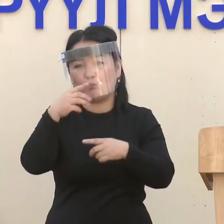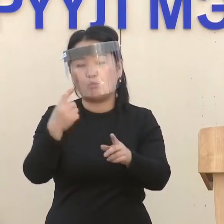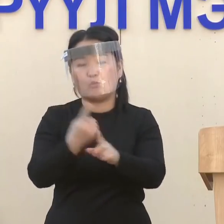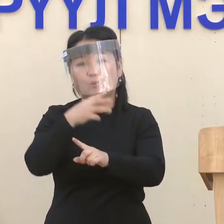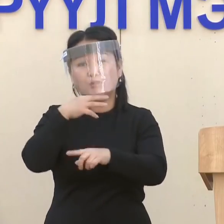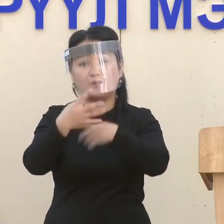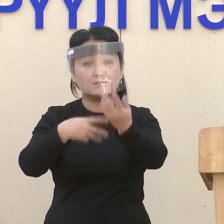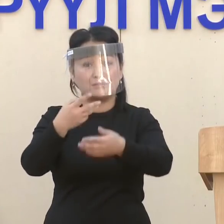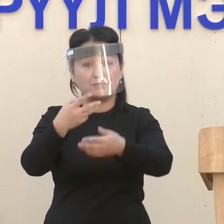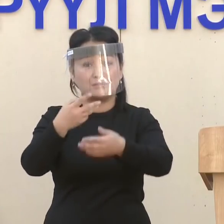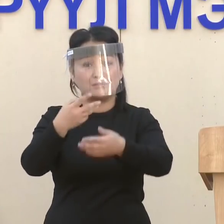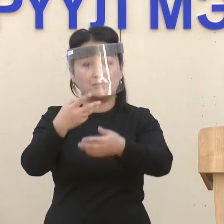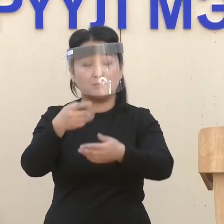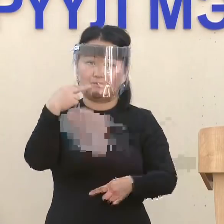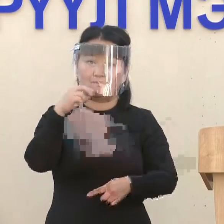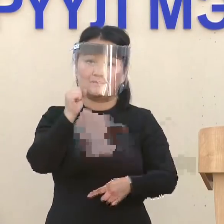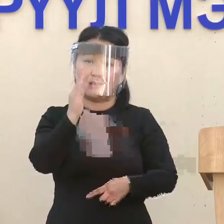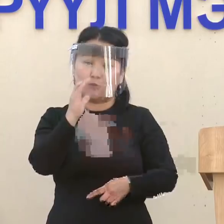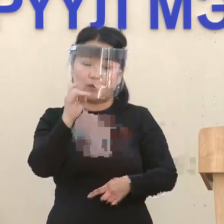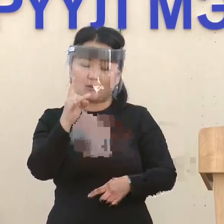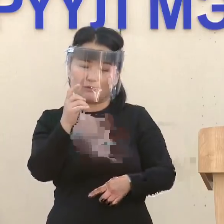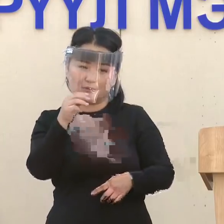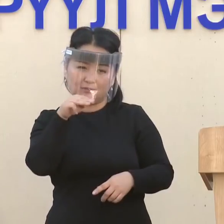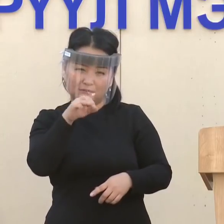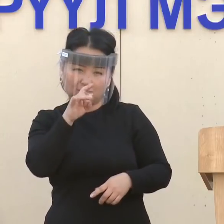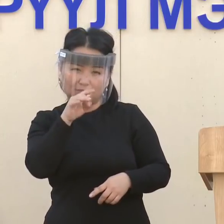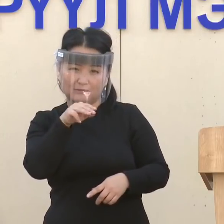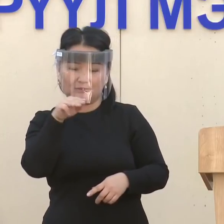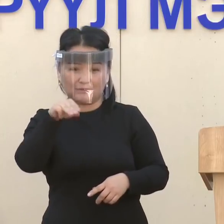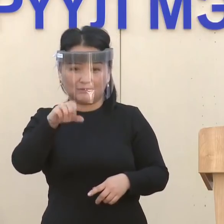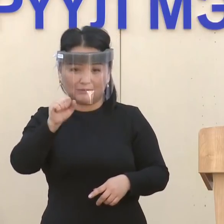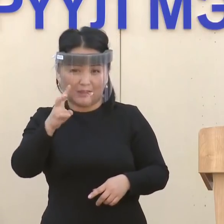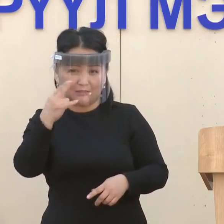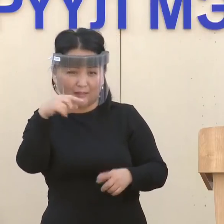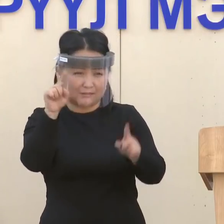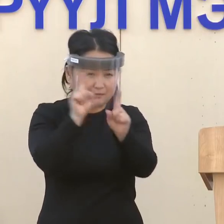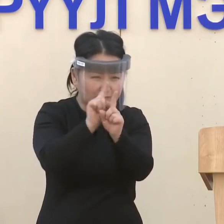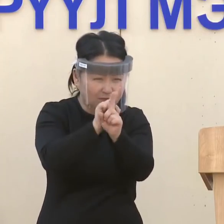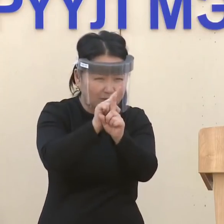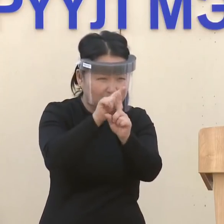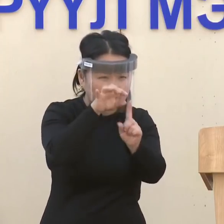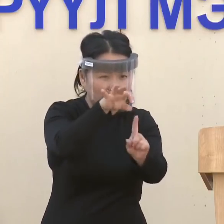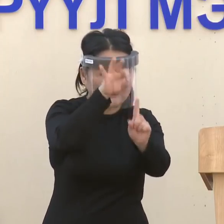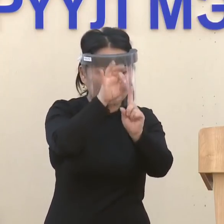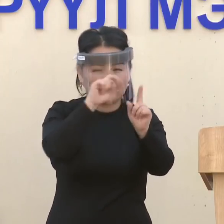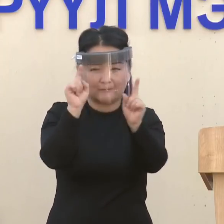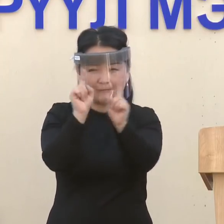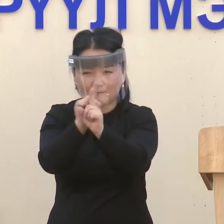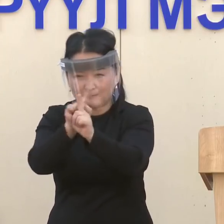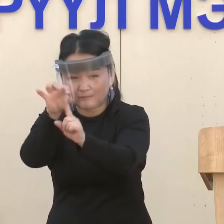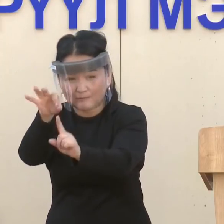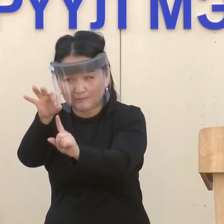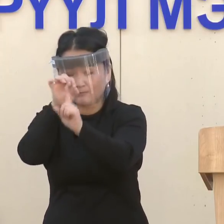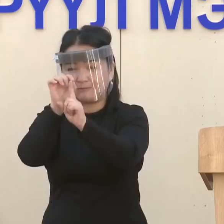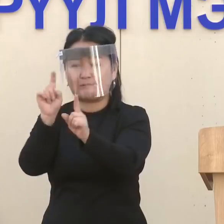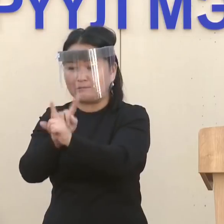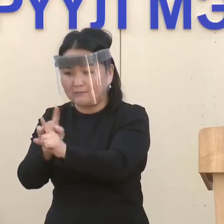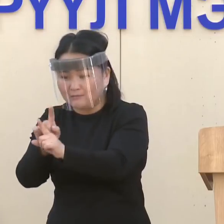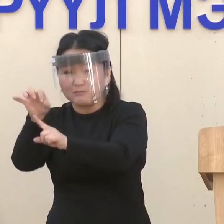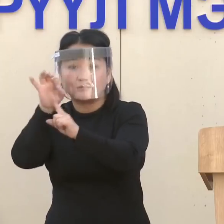энэ төрүүний хилдгээр тандан судална гэдгээр мөрдөн хайж энэ эмнэлгүүдэд